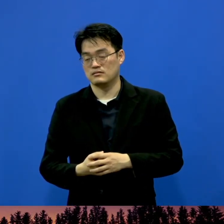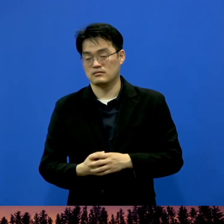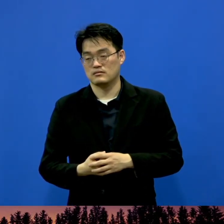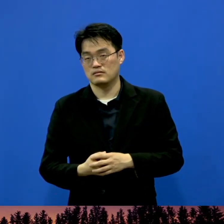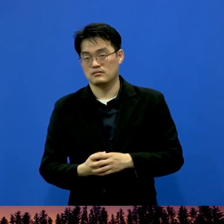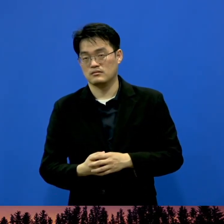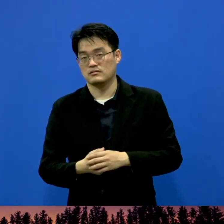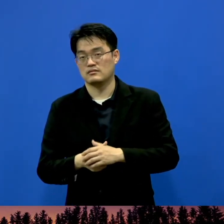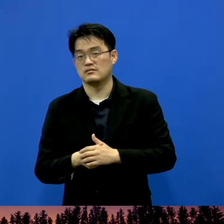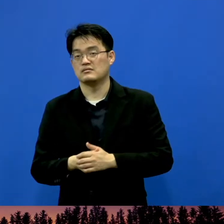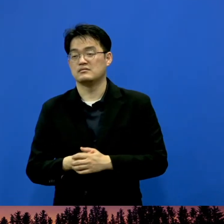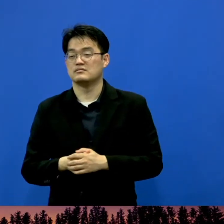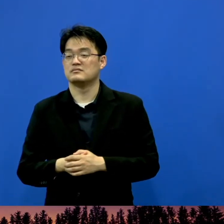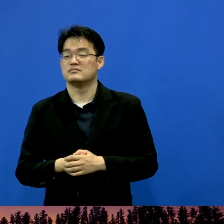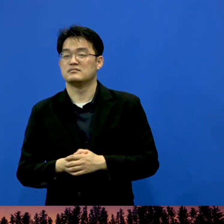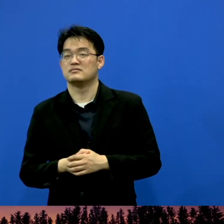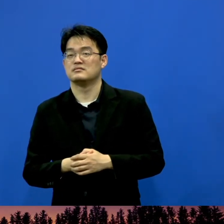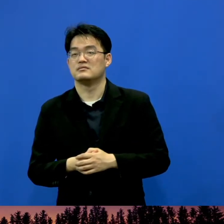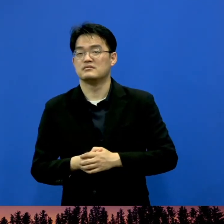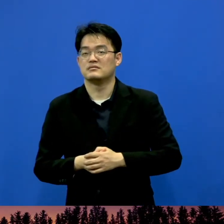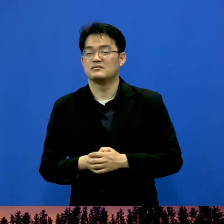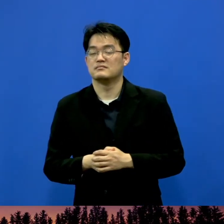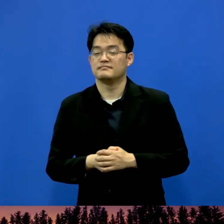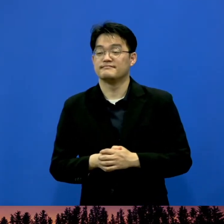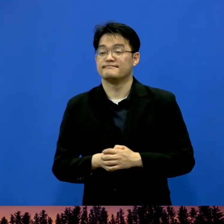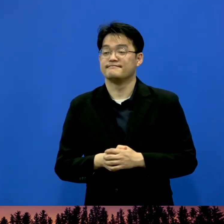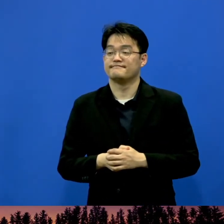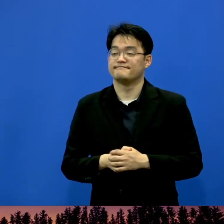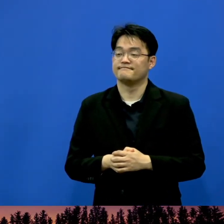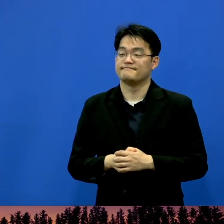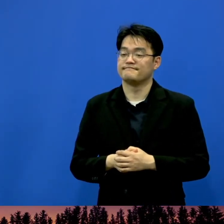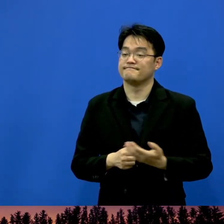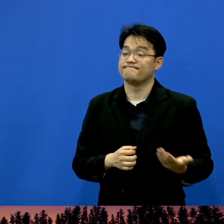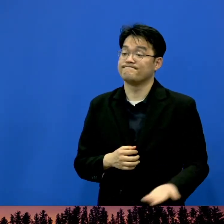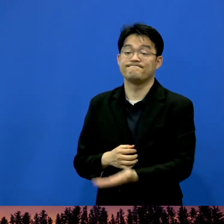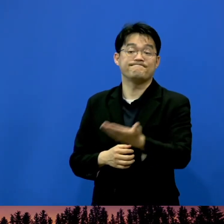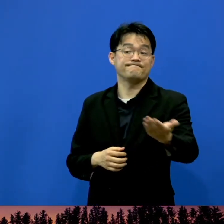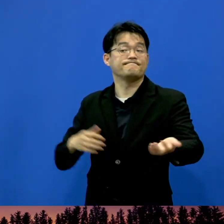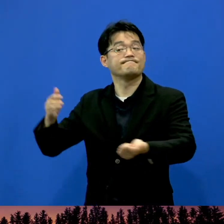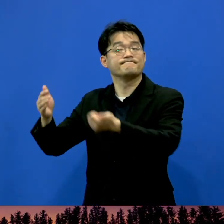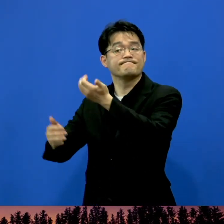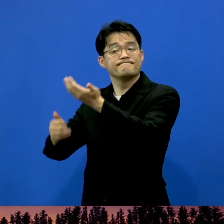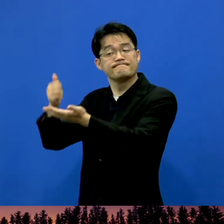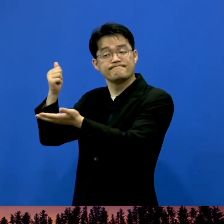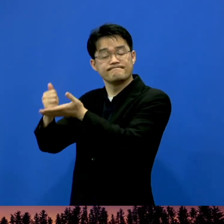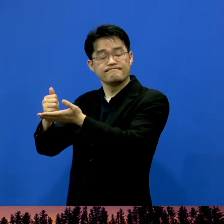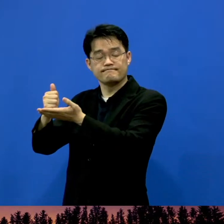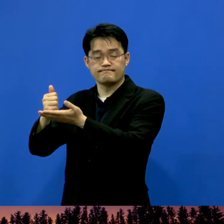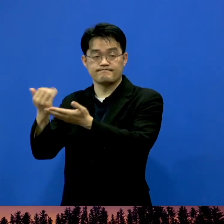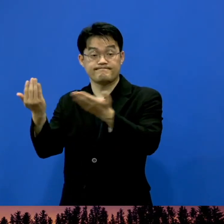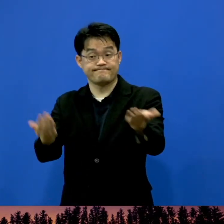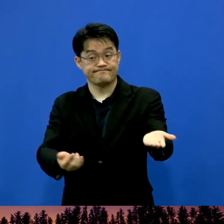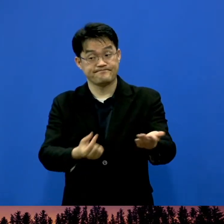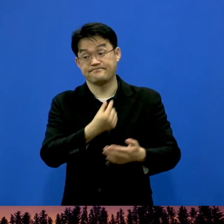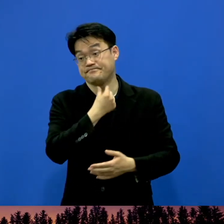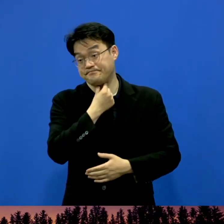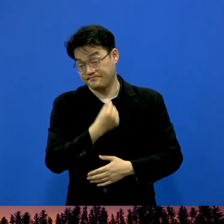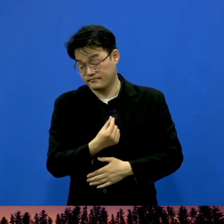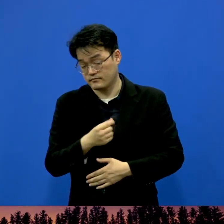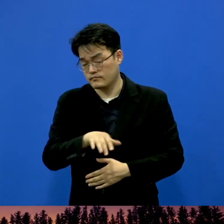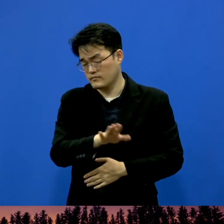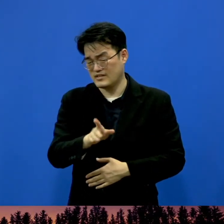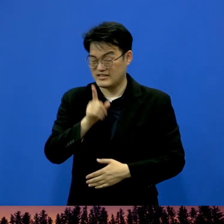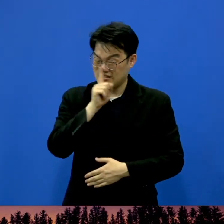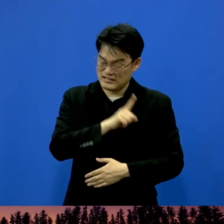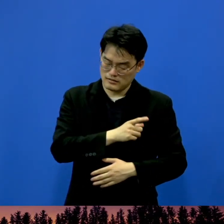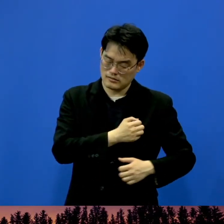되게 빨리 했네. 조금 천천히. 여러분 하나님이 아무리 주시고 싶으셔도요 우리가 악하고 게으르면 할 수가